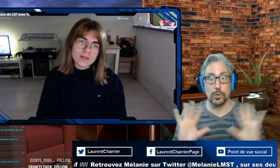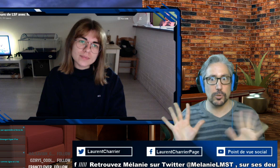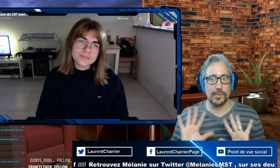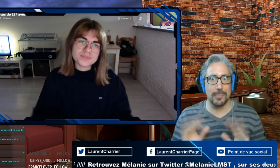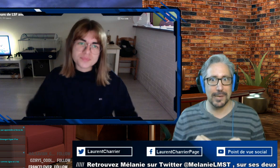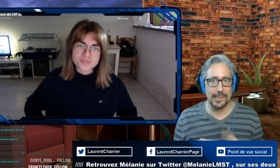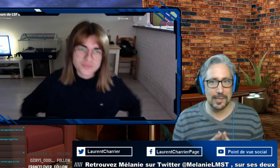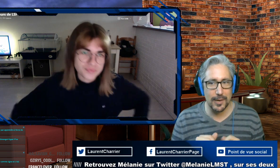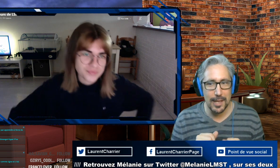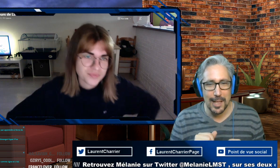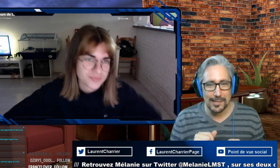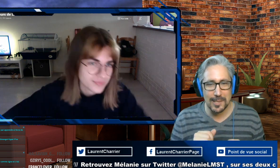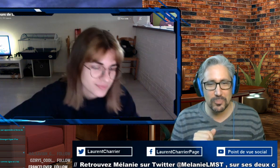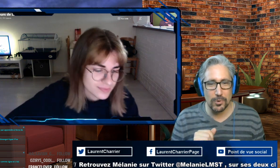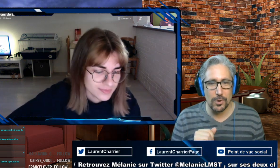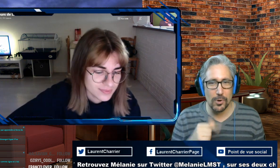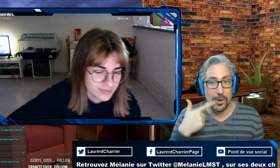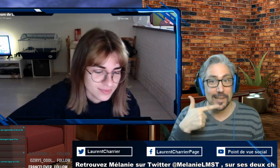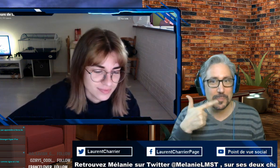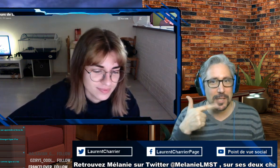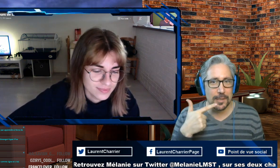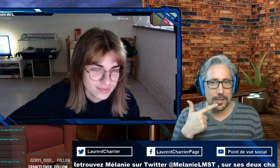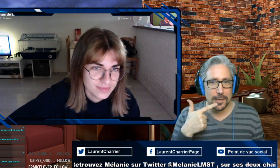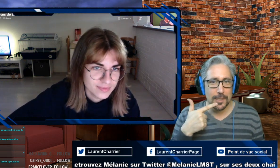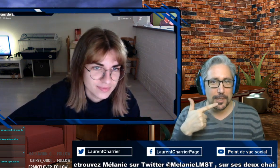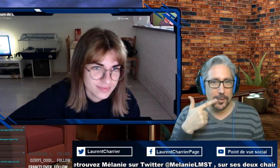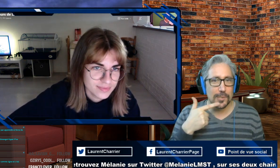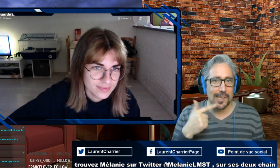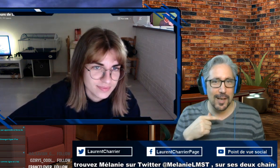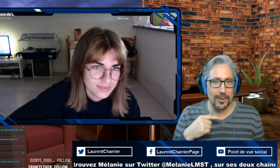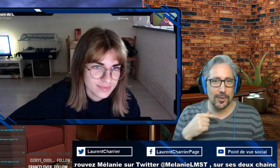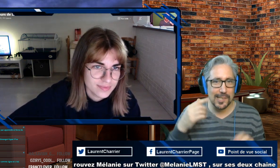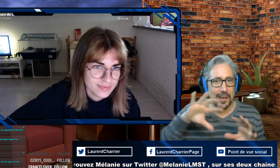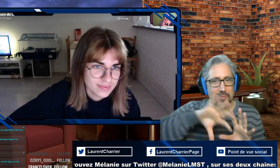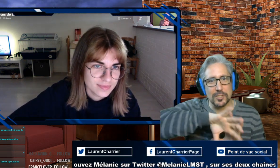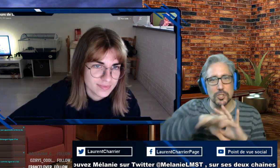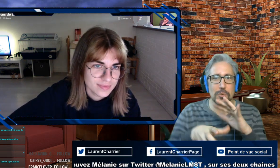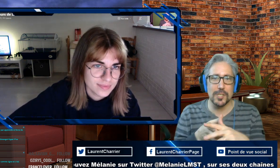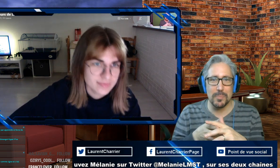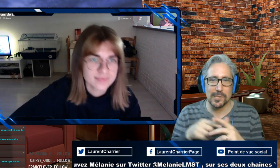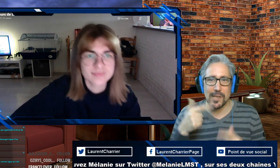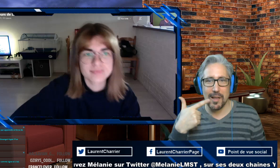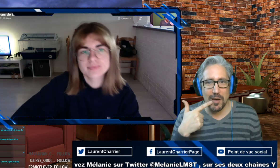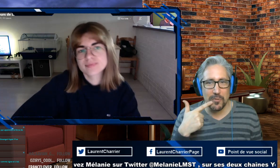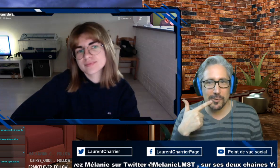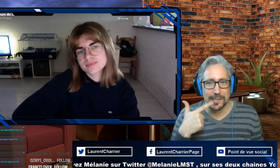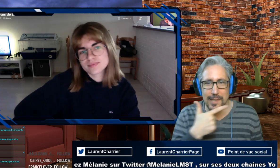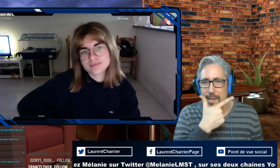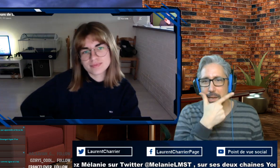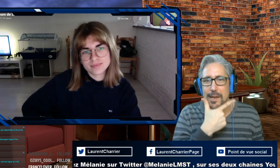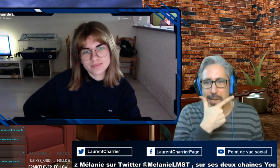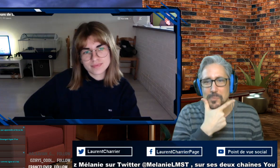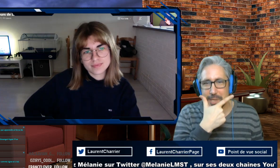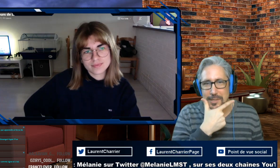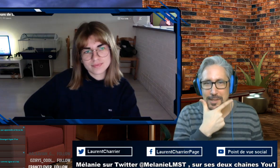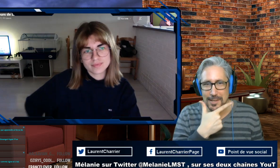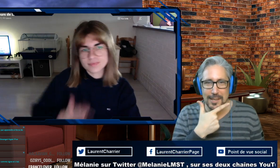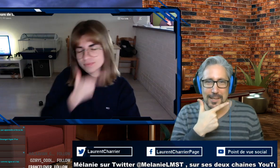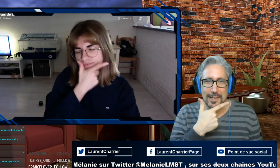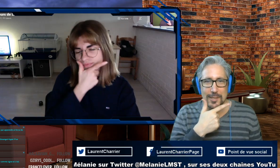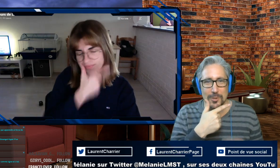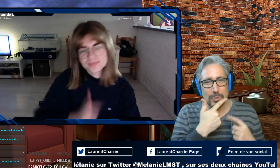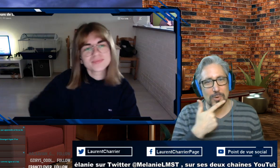alors je sais pas si c'est vrai, c'était pour lesbienne que ça avait changé parce qu'avant c'était